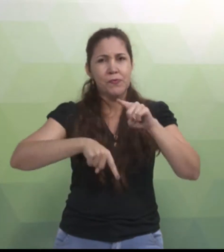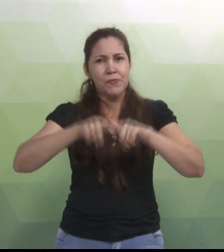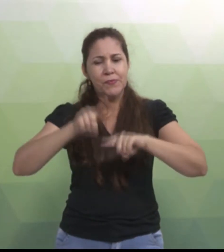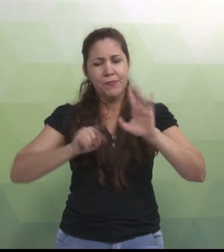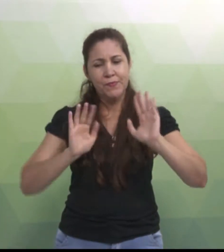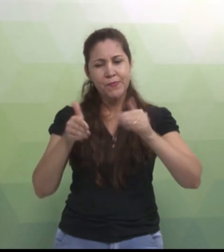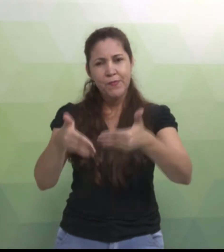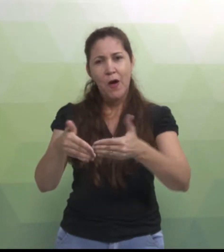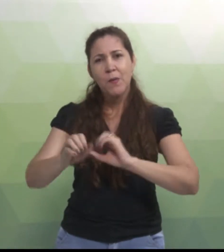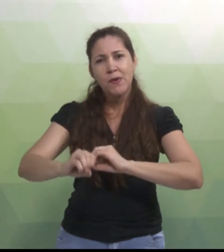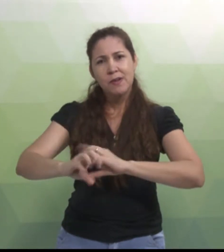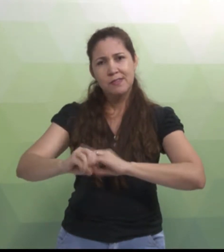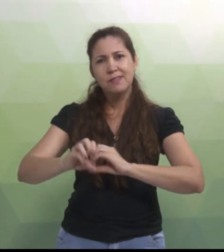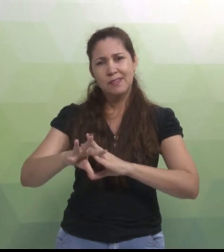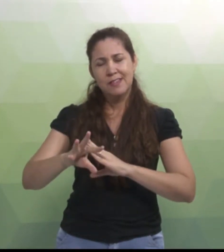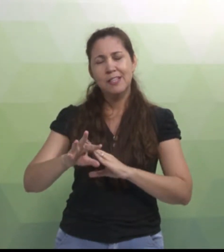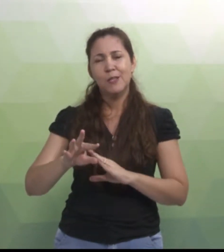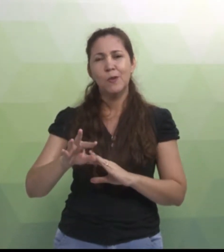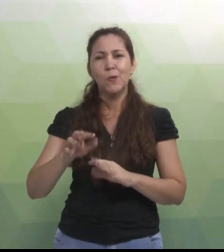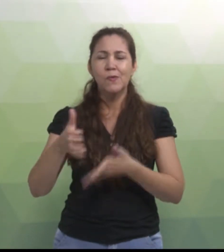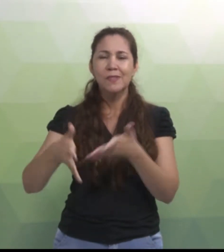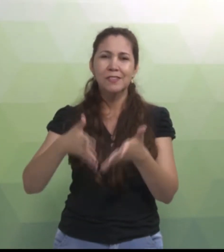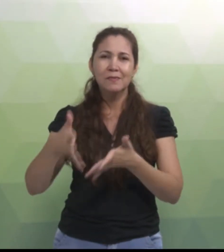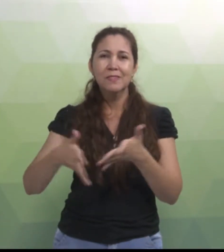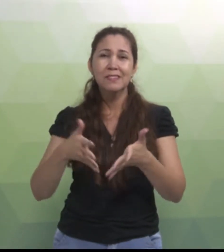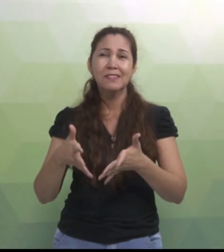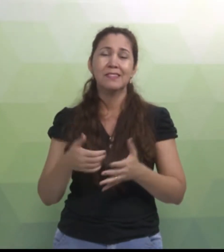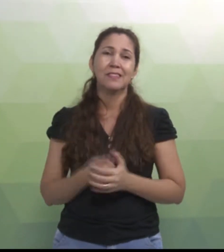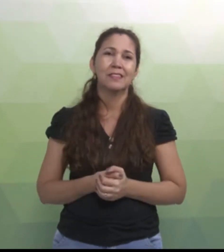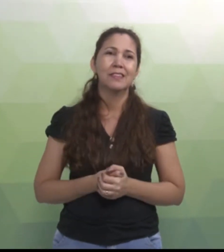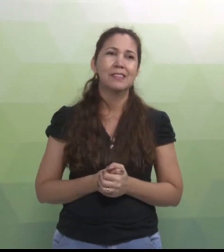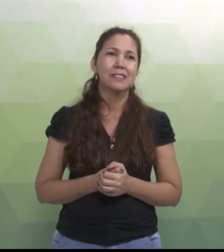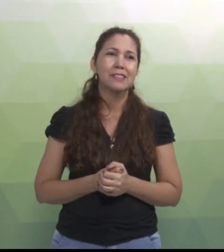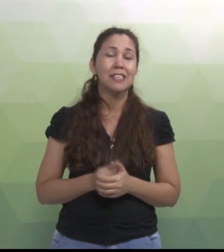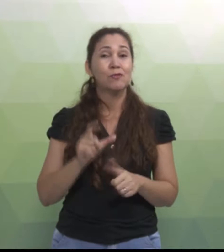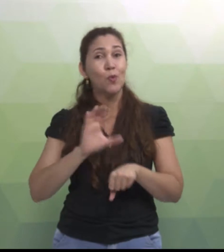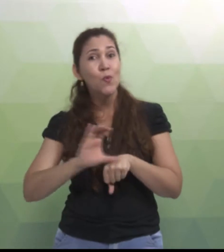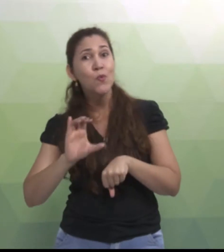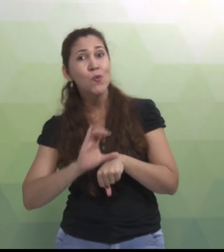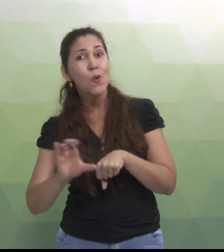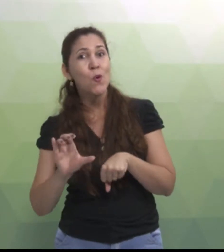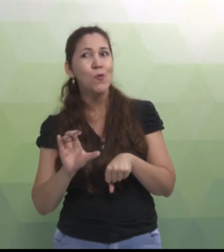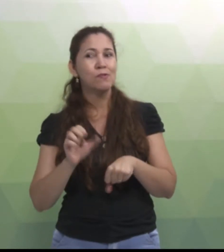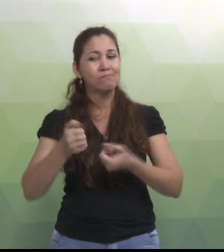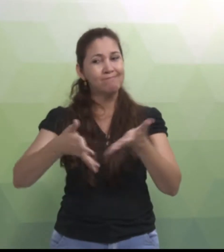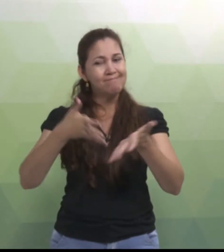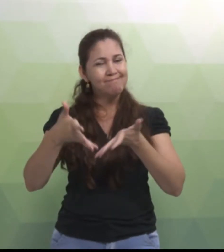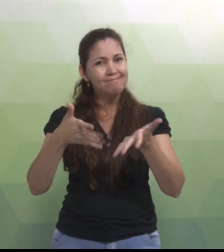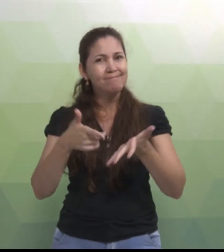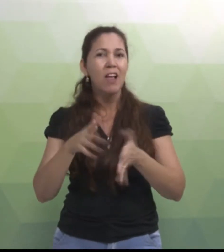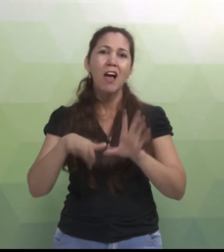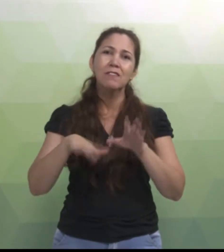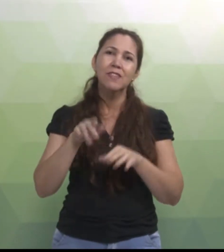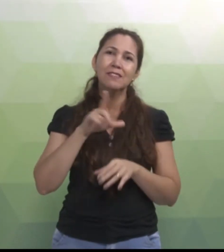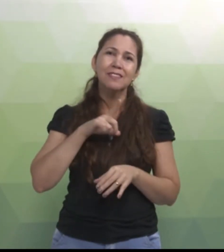da Libras. Então, temos cursos de Libras que, por exemplo, é oferecido para grupos